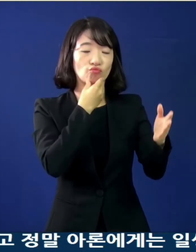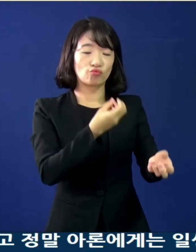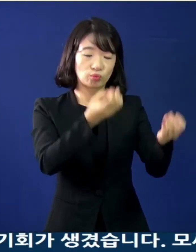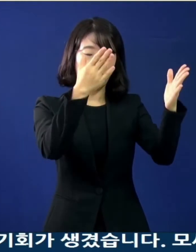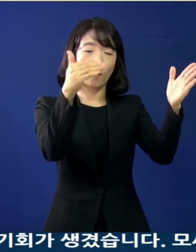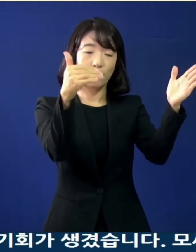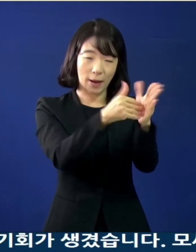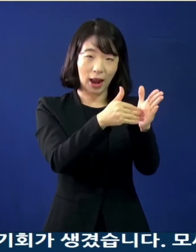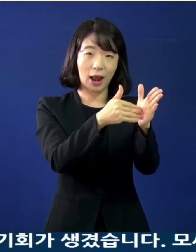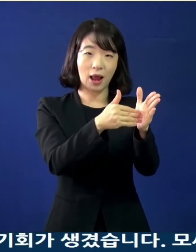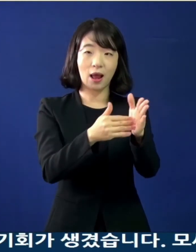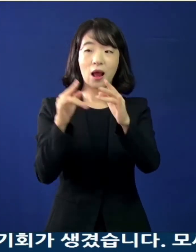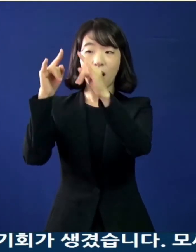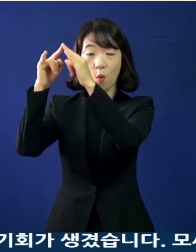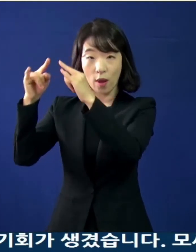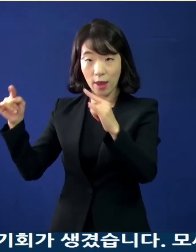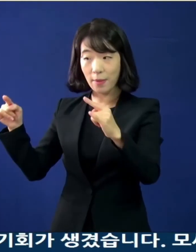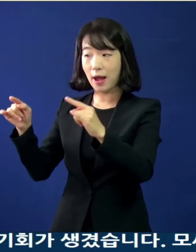축복하고 회막에